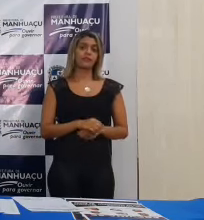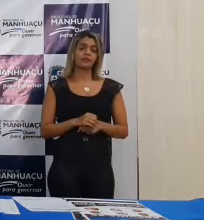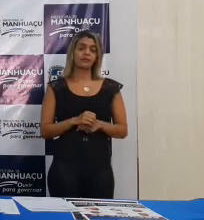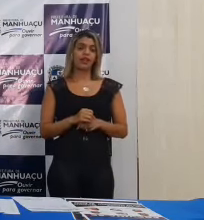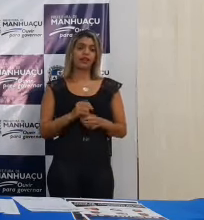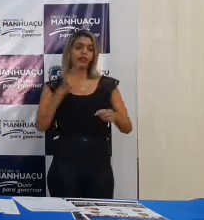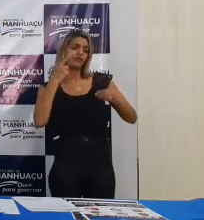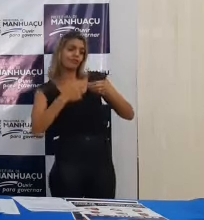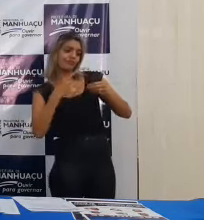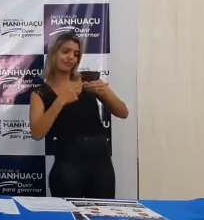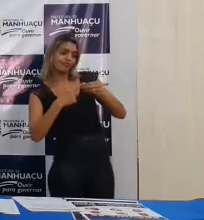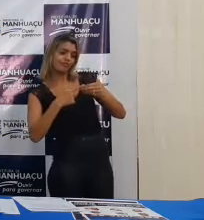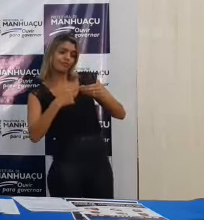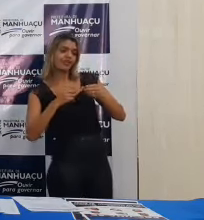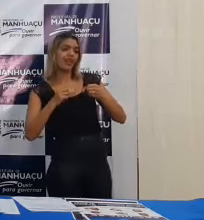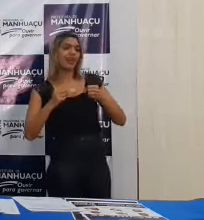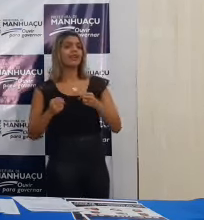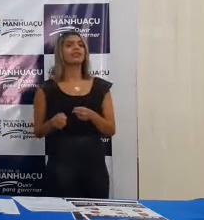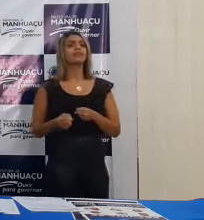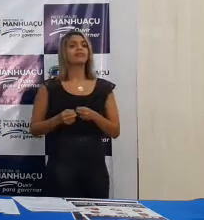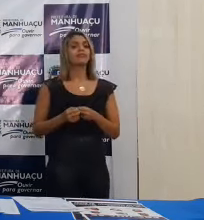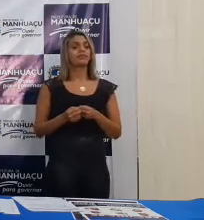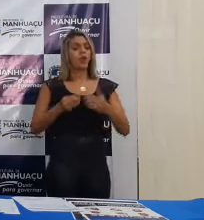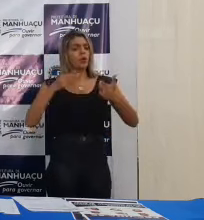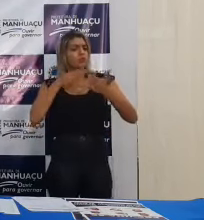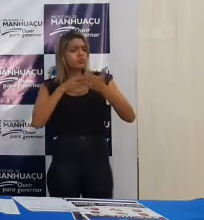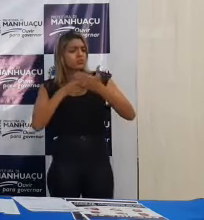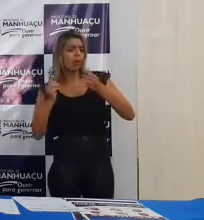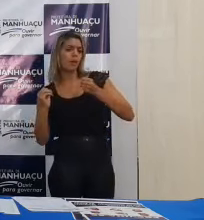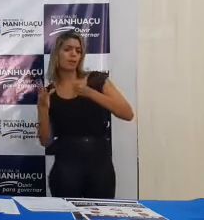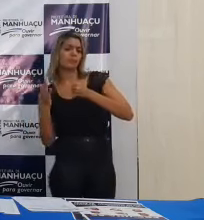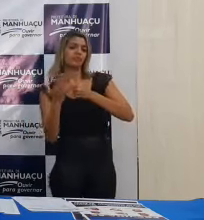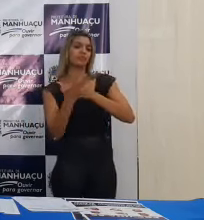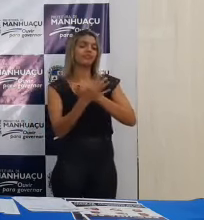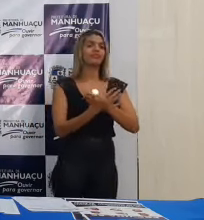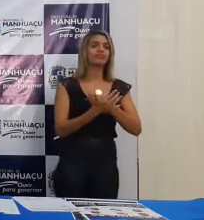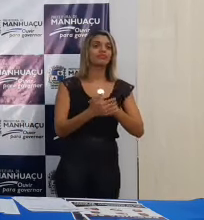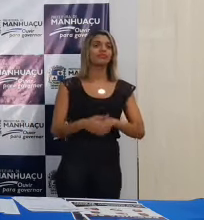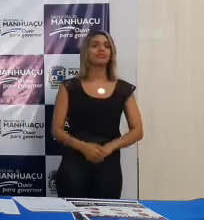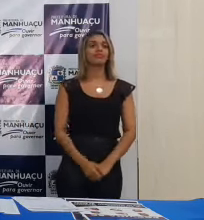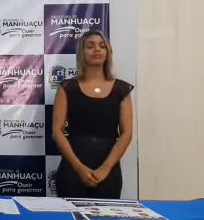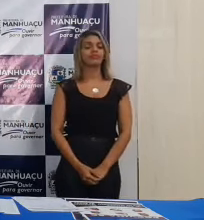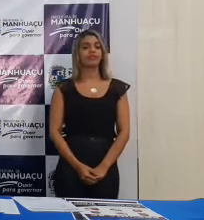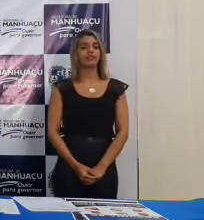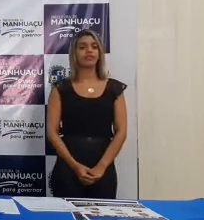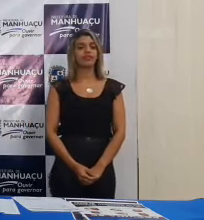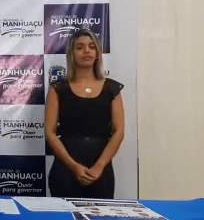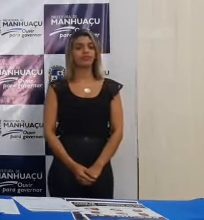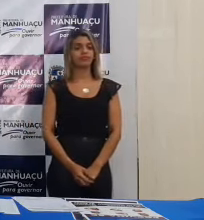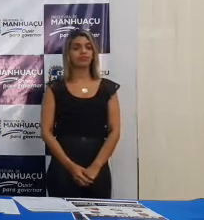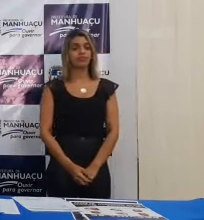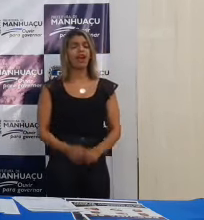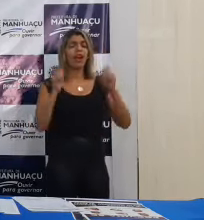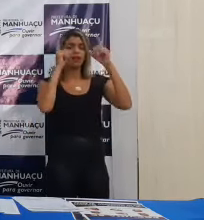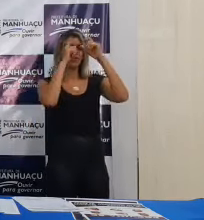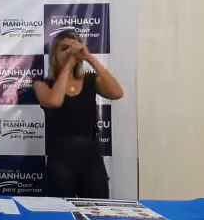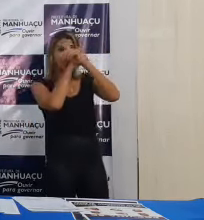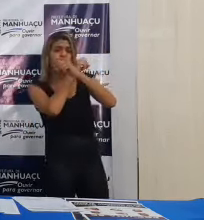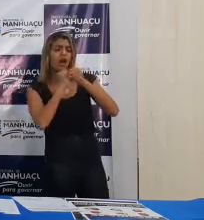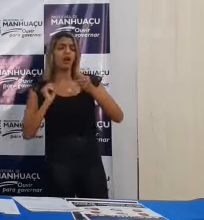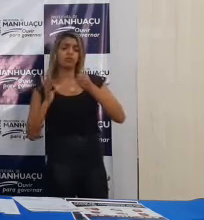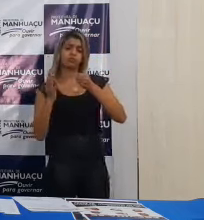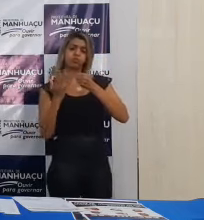necessidade de continuar combatendo a Covid. Muito bem lembrado a sua pergunta, que os casos realmente tiveram um aumento de contaminados, mas está mantendo um